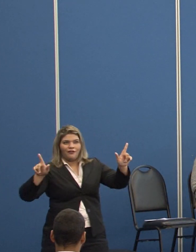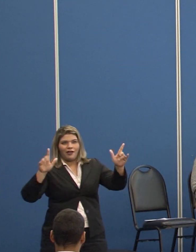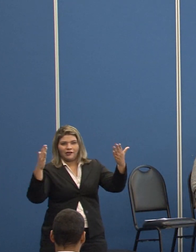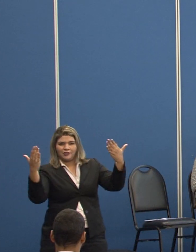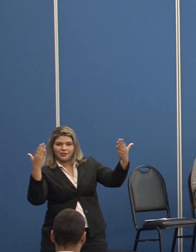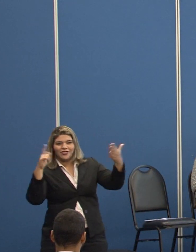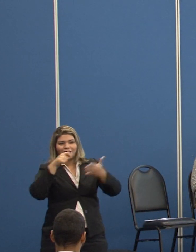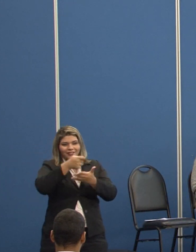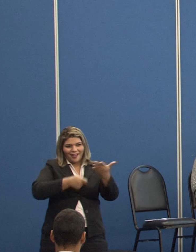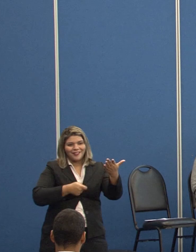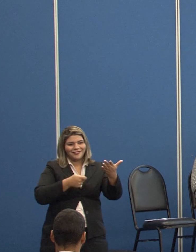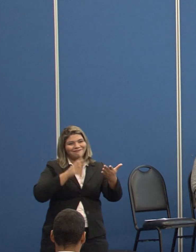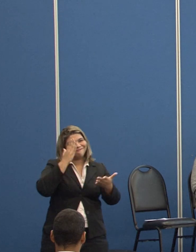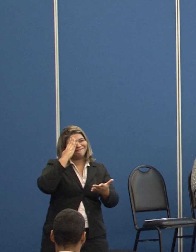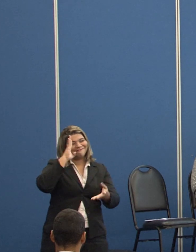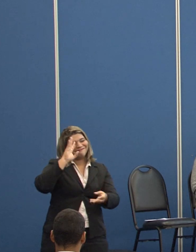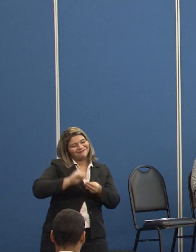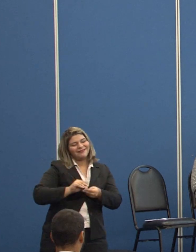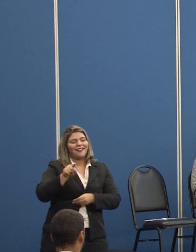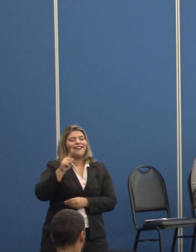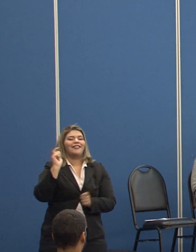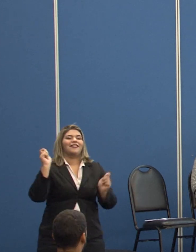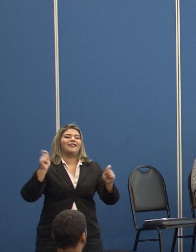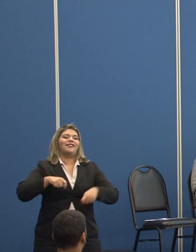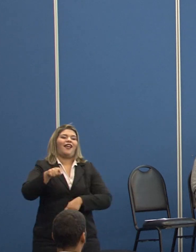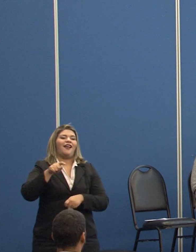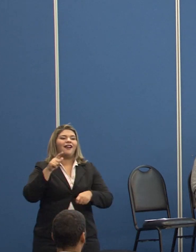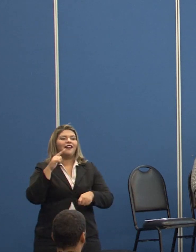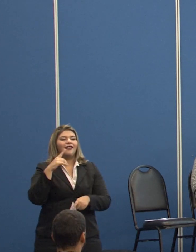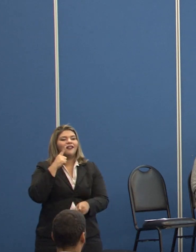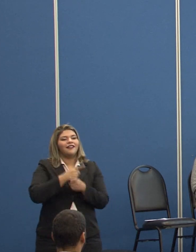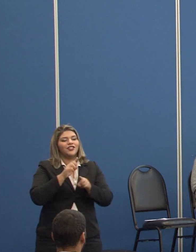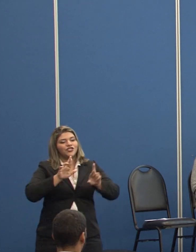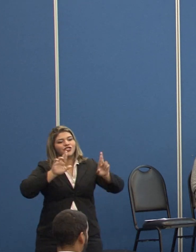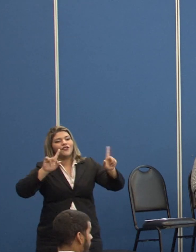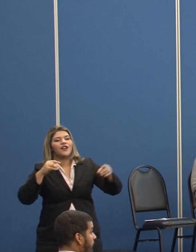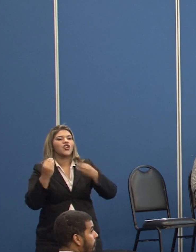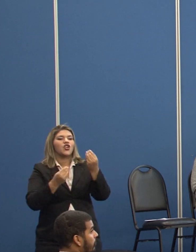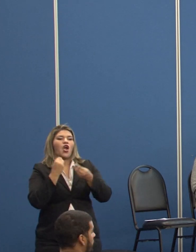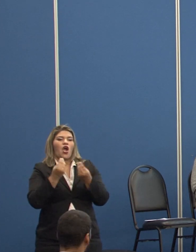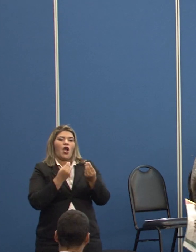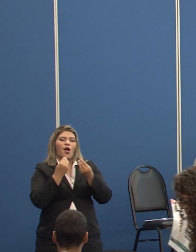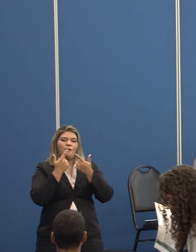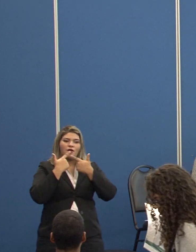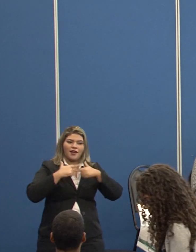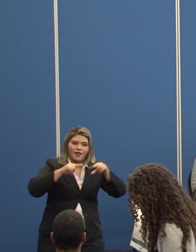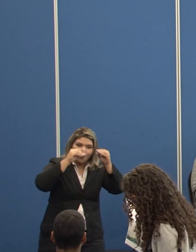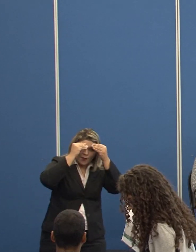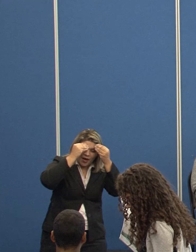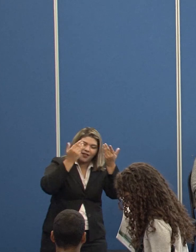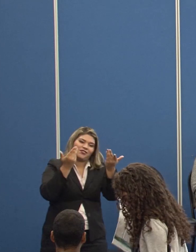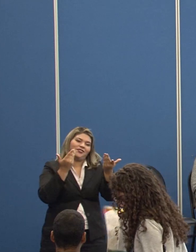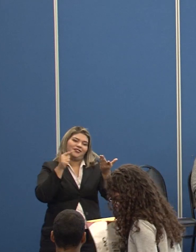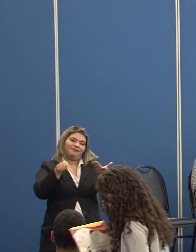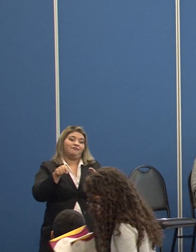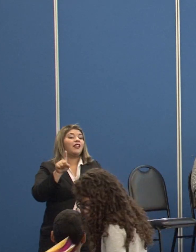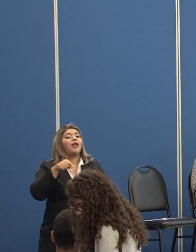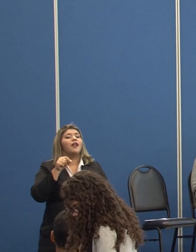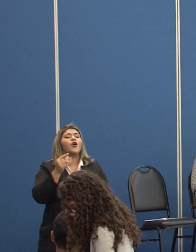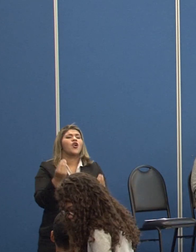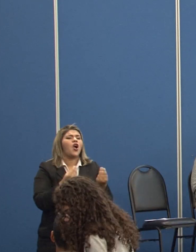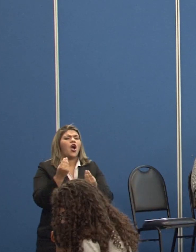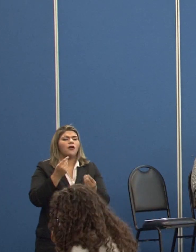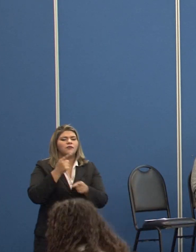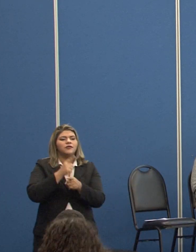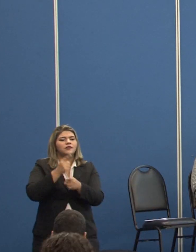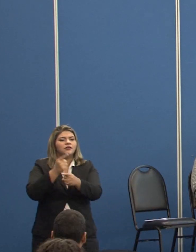de textos, ele consegue, então, fazer a diferença do uso da linguagem. E esse uso é no seu convívio social com